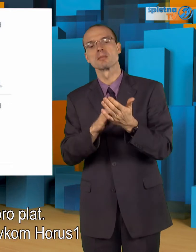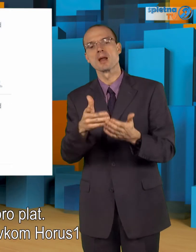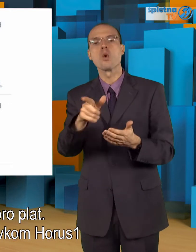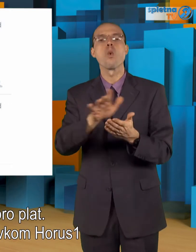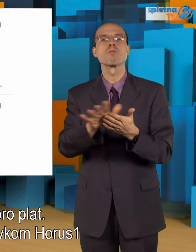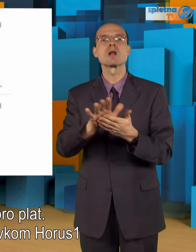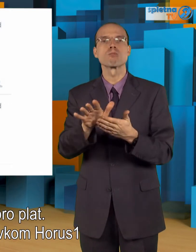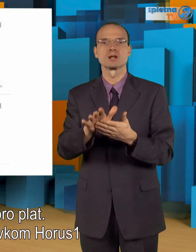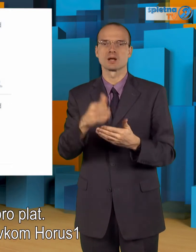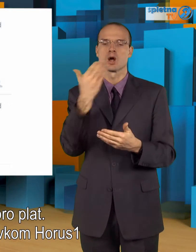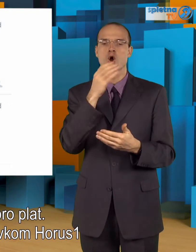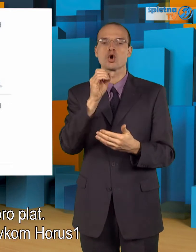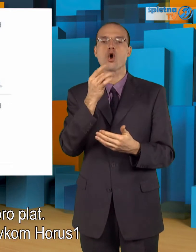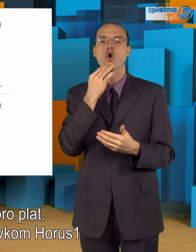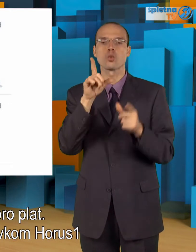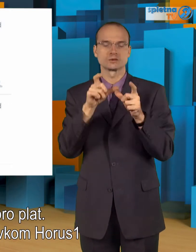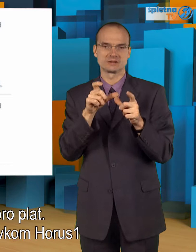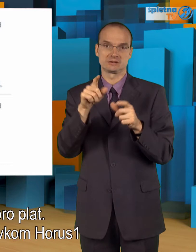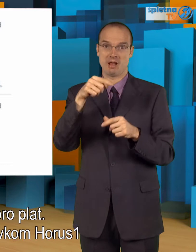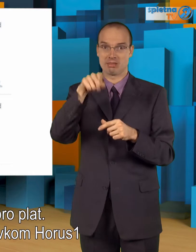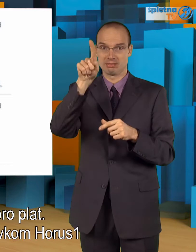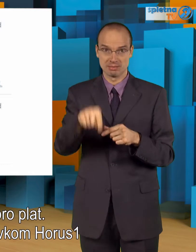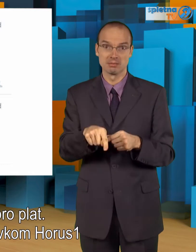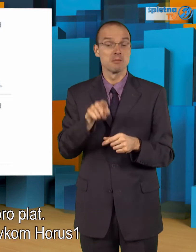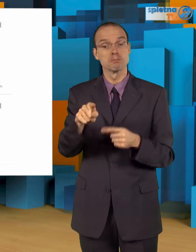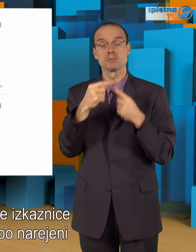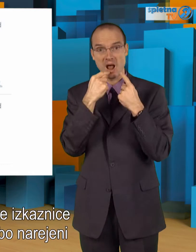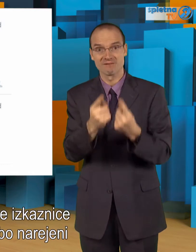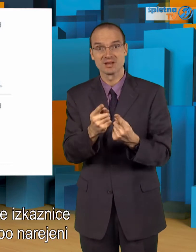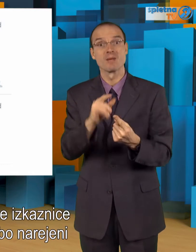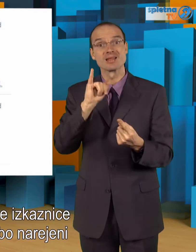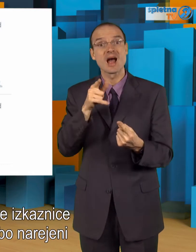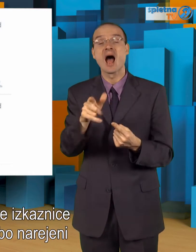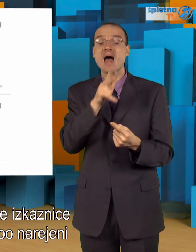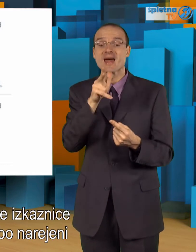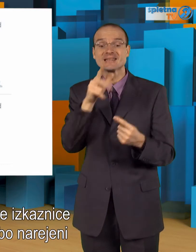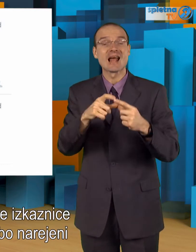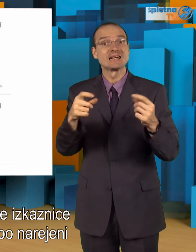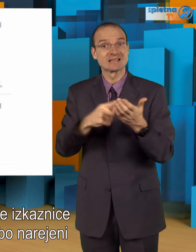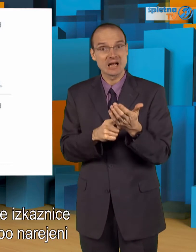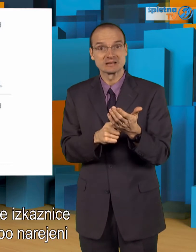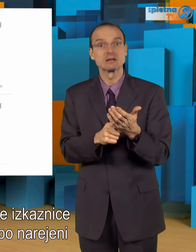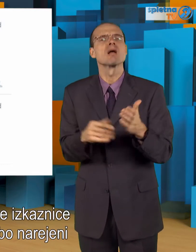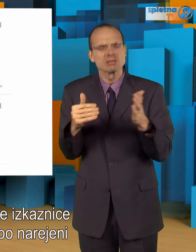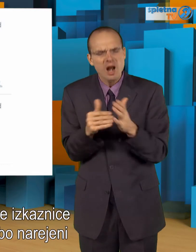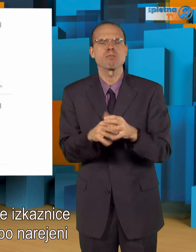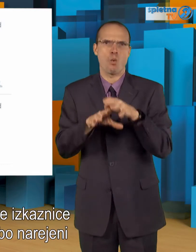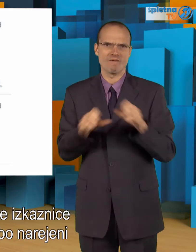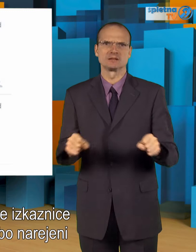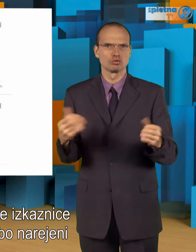Tako uporabnik z vzdevkom Horus 1 pravi, da je energetske izkaznice treba uvesti, ker slabo narejeni